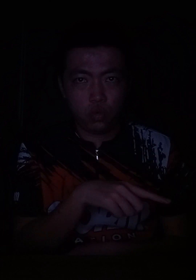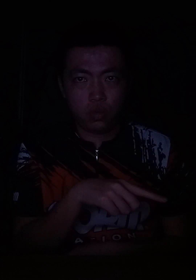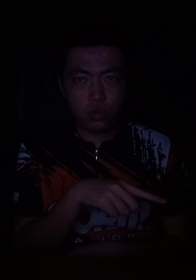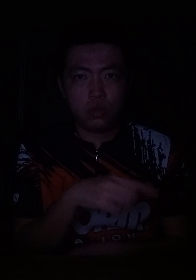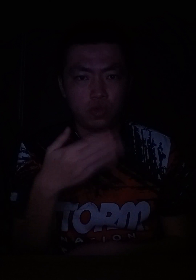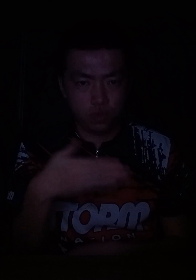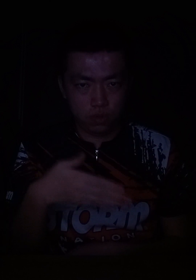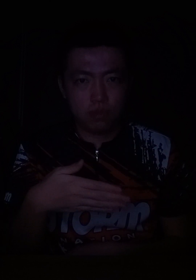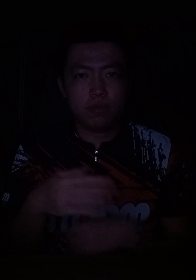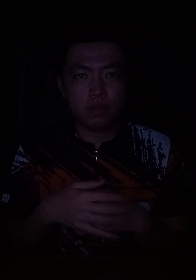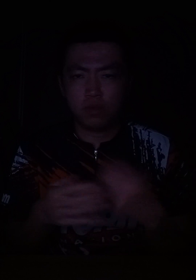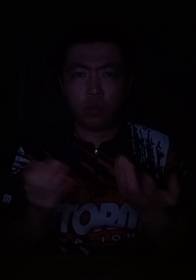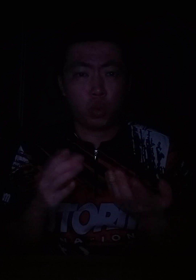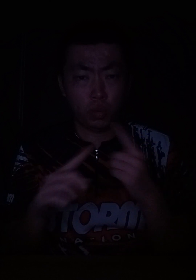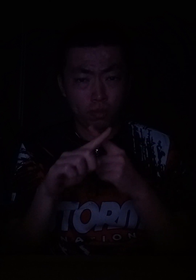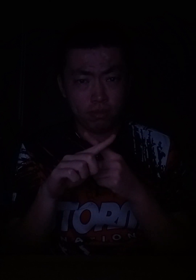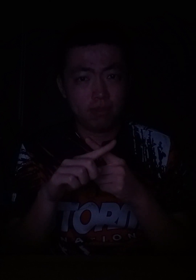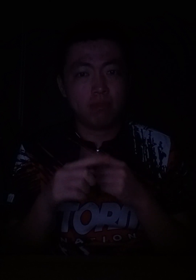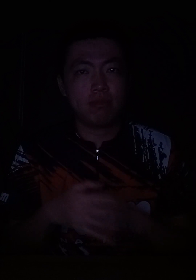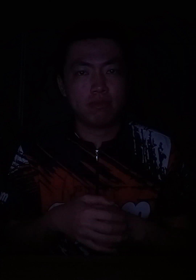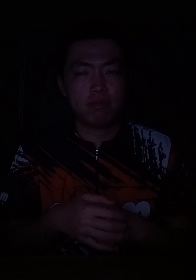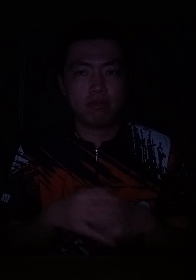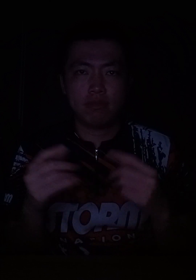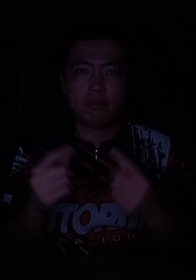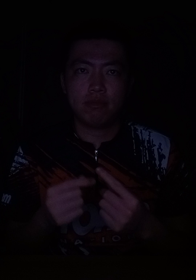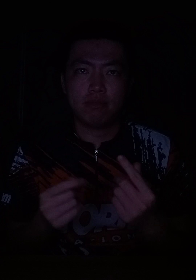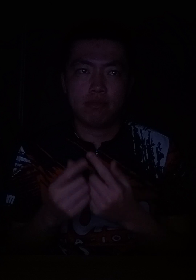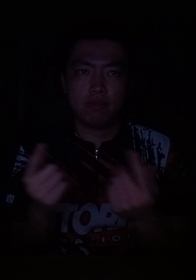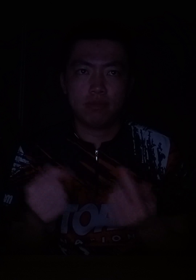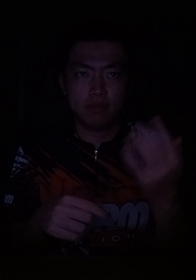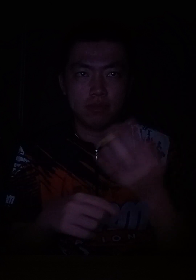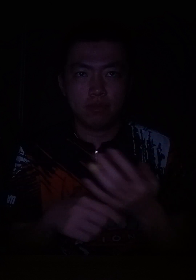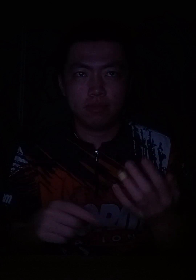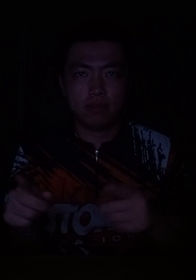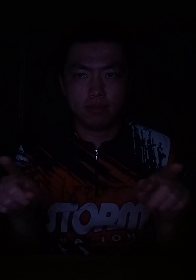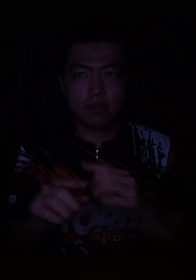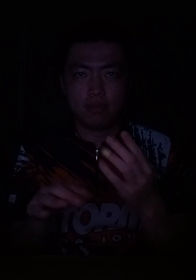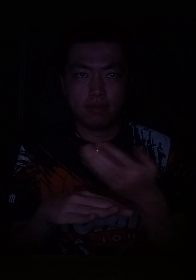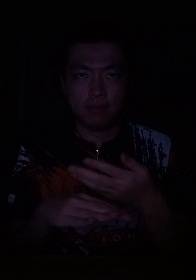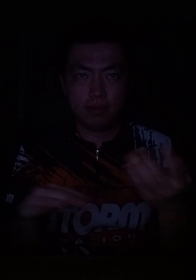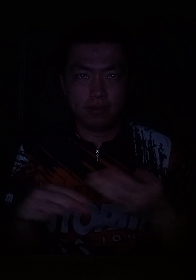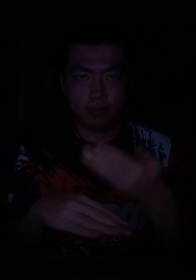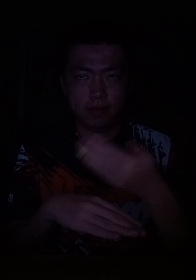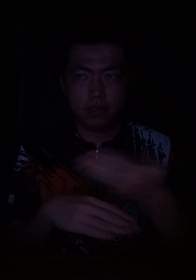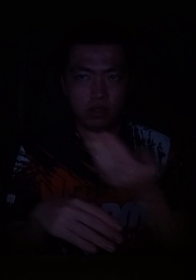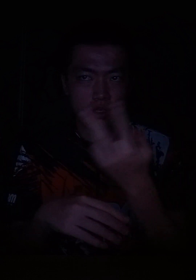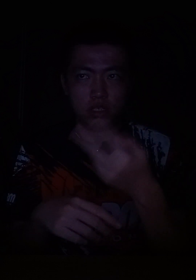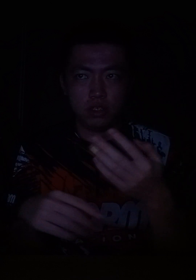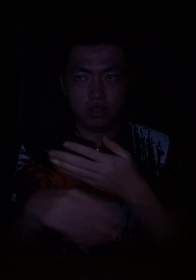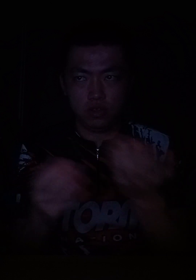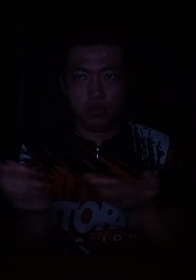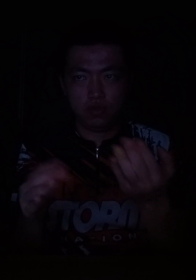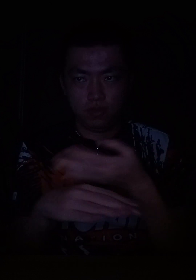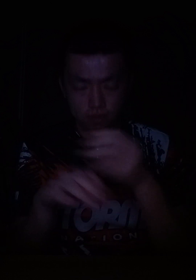눌러서 구독하시면 됩니다. 어렵지 않죠? 빠르고 정확한 뉴스로 계속 찾아뵙겠습니다. MBN 뉴스를 시청해주신 여러분